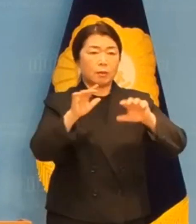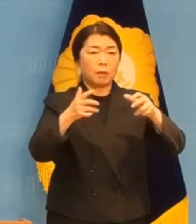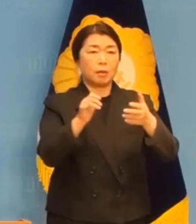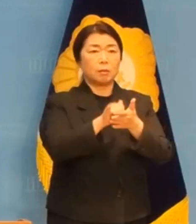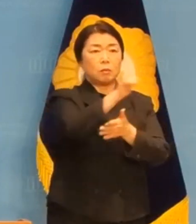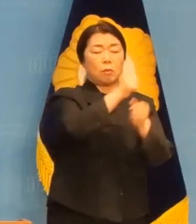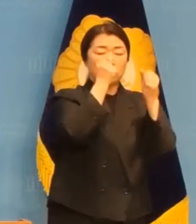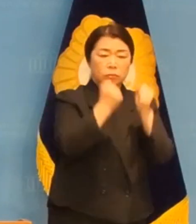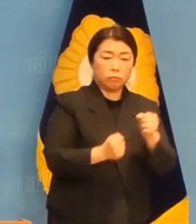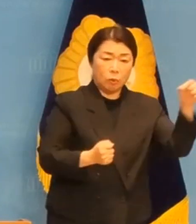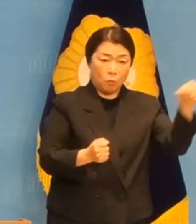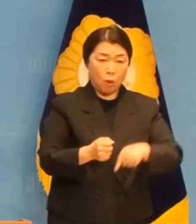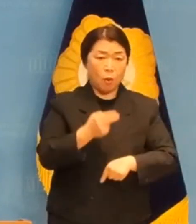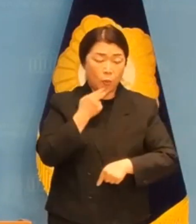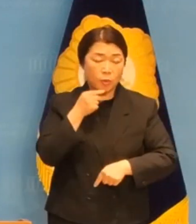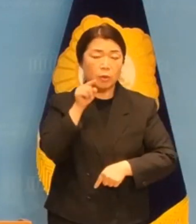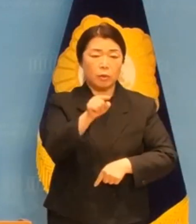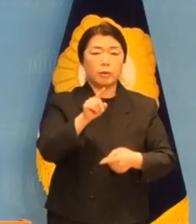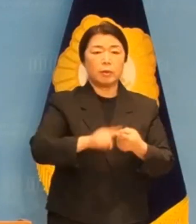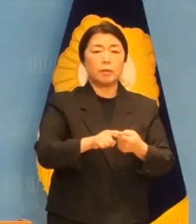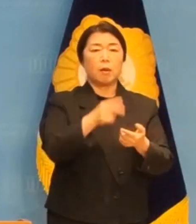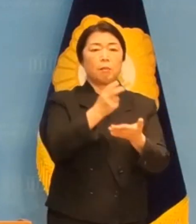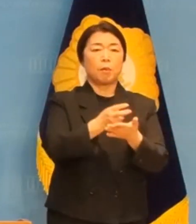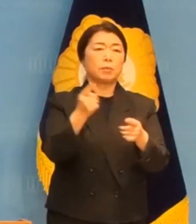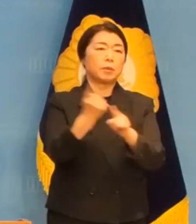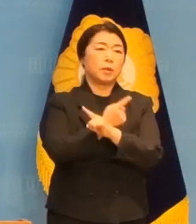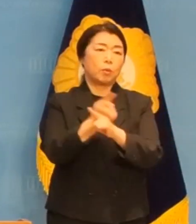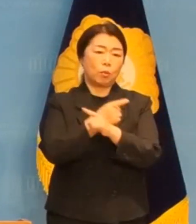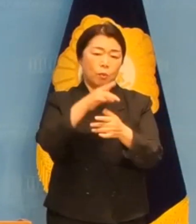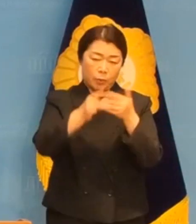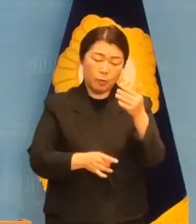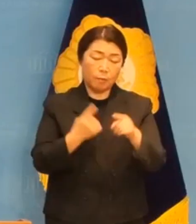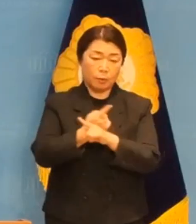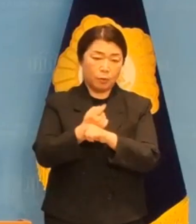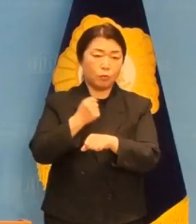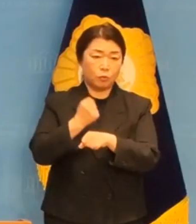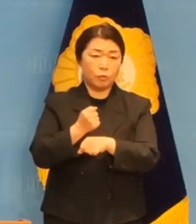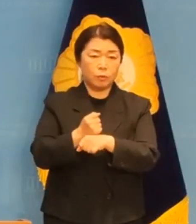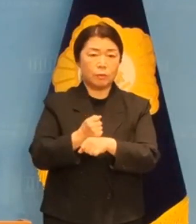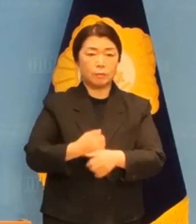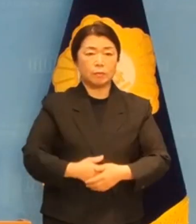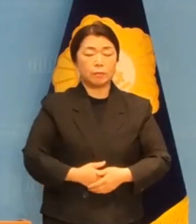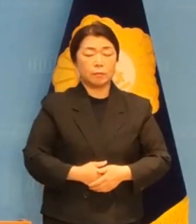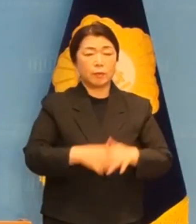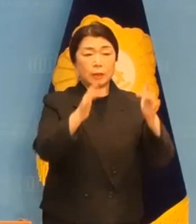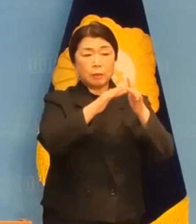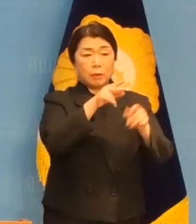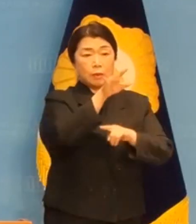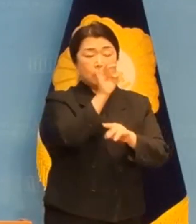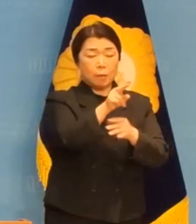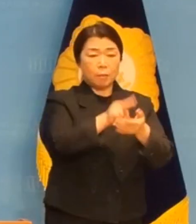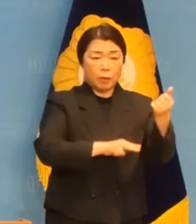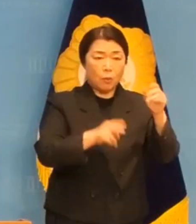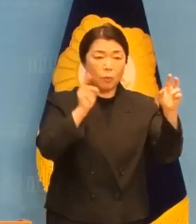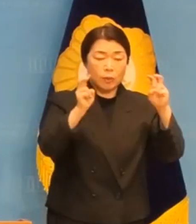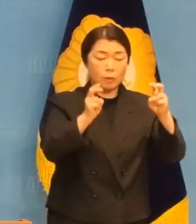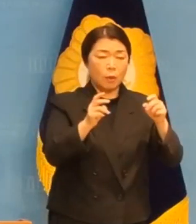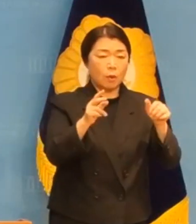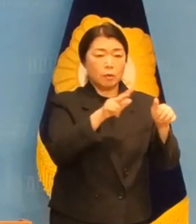등 법적 제도 개선을 통해 플랫폼 기업의 정보보호 책임 강화를 추진하는 데